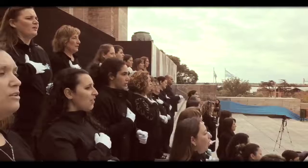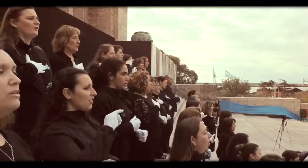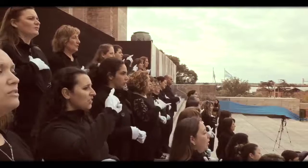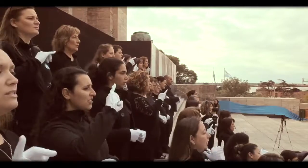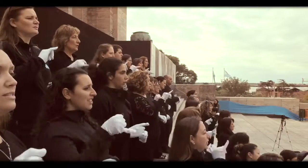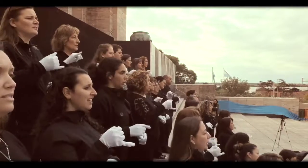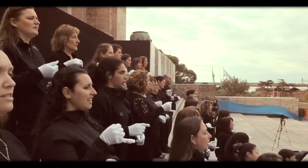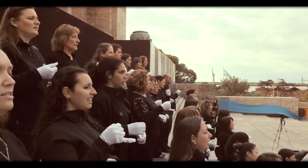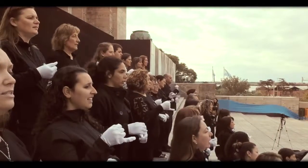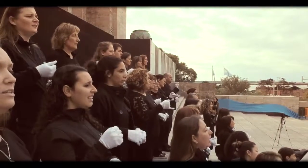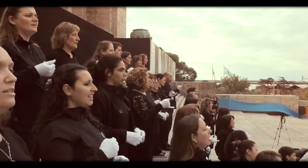Sí